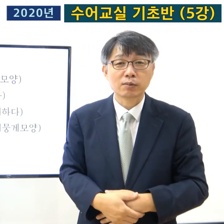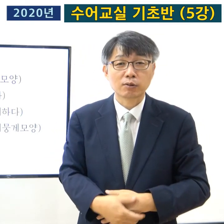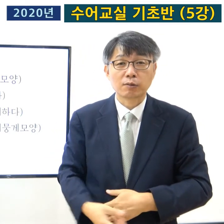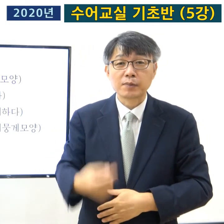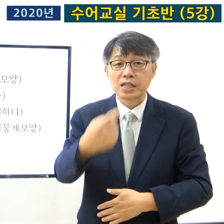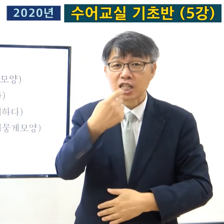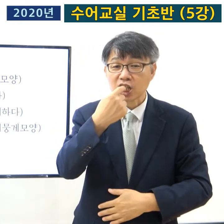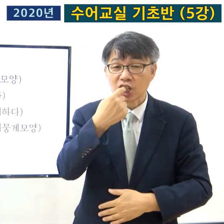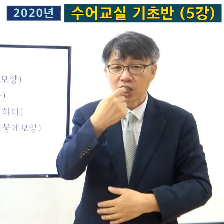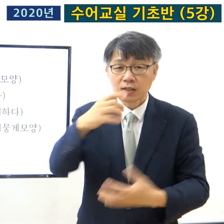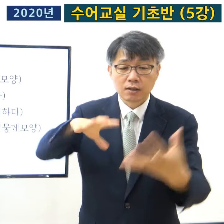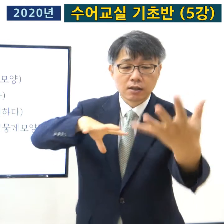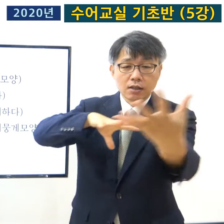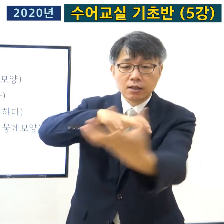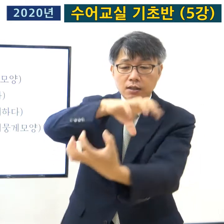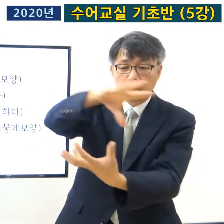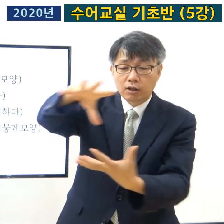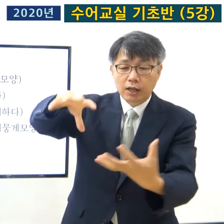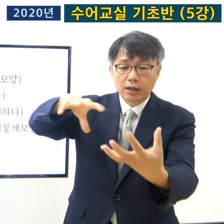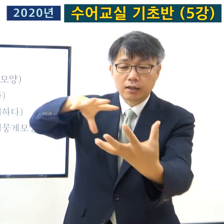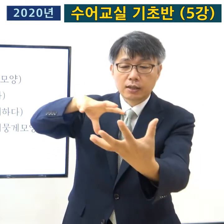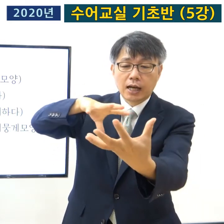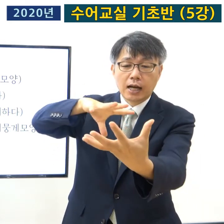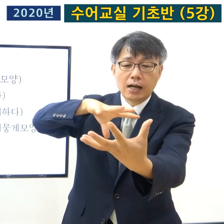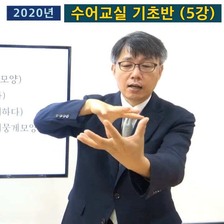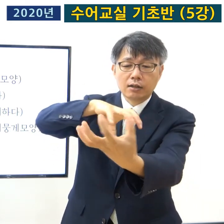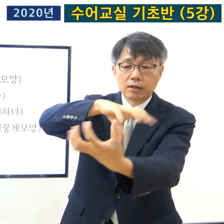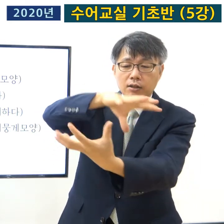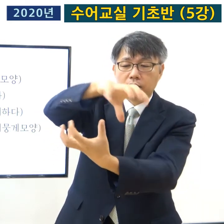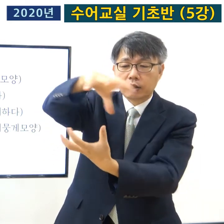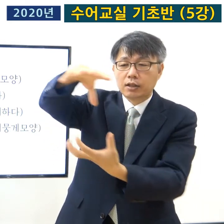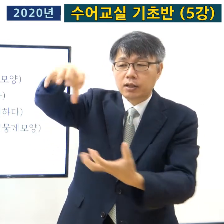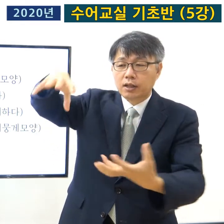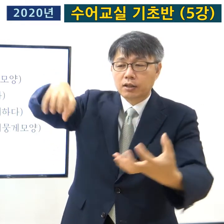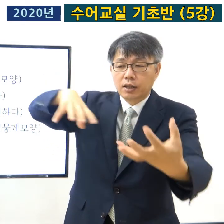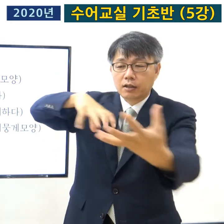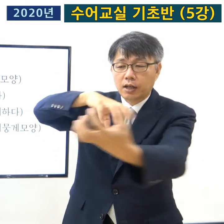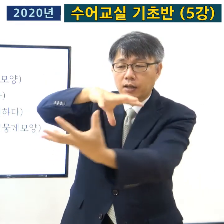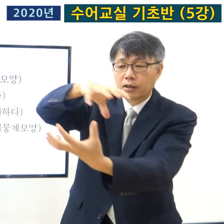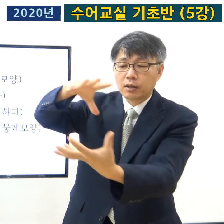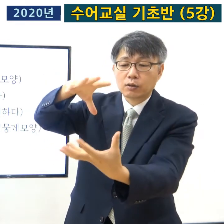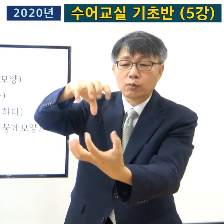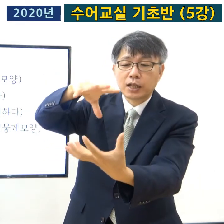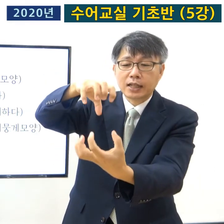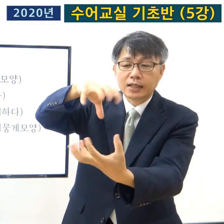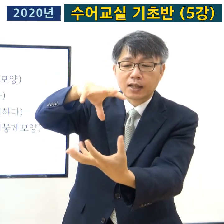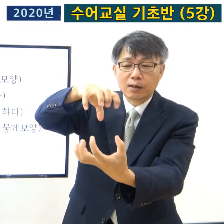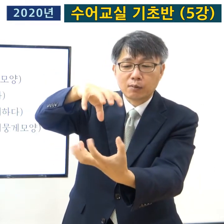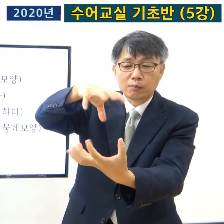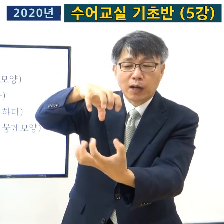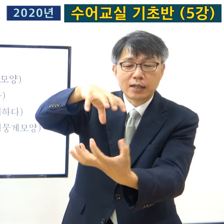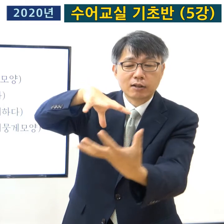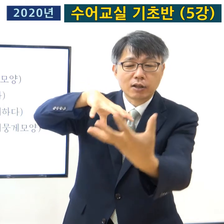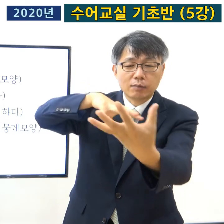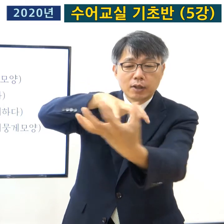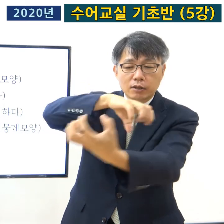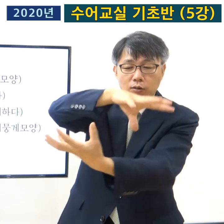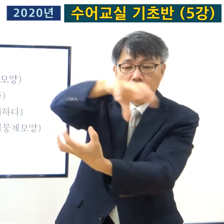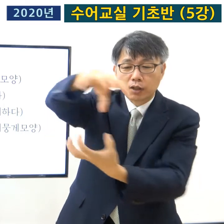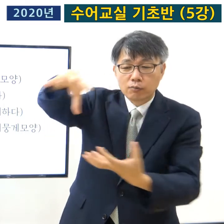거죠. 희고 이렇게. 자, 이렇게 솜사탕 이렇게 하는 것처럼 서로서로 이렇게